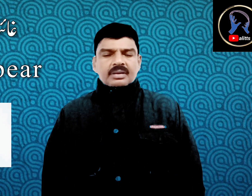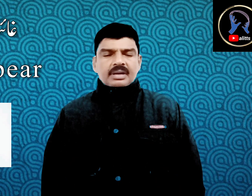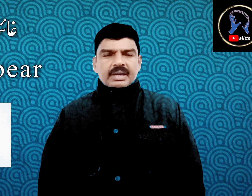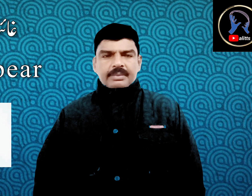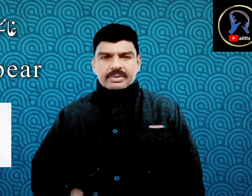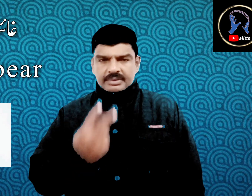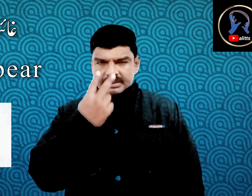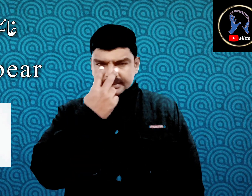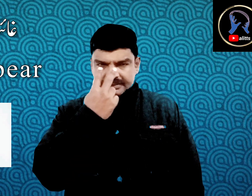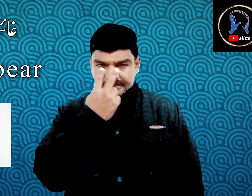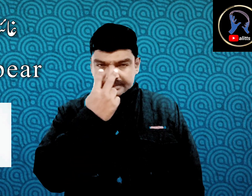गायब होना